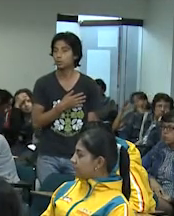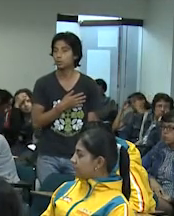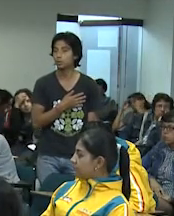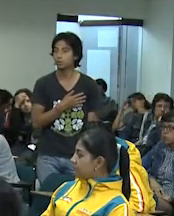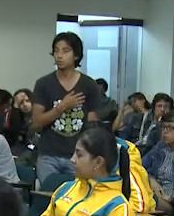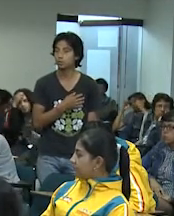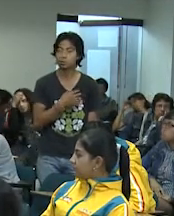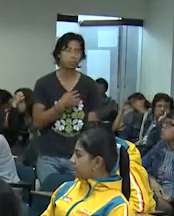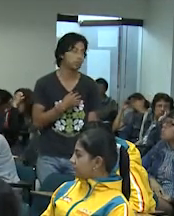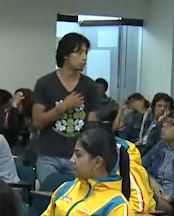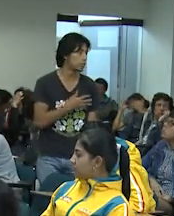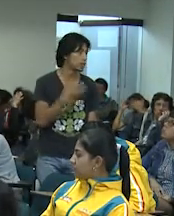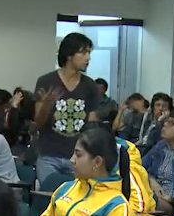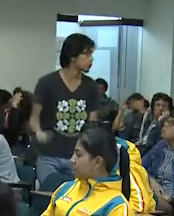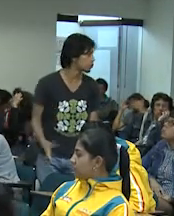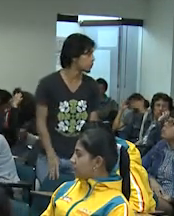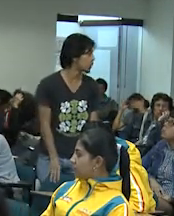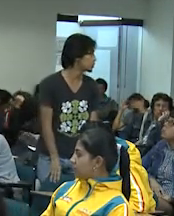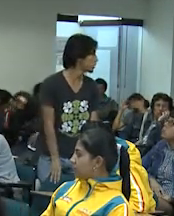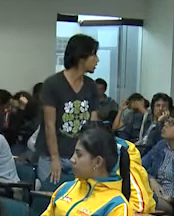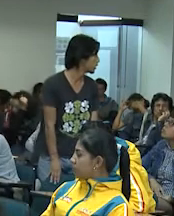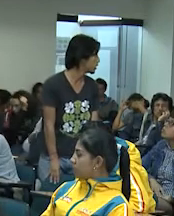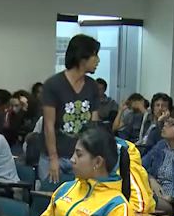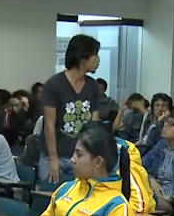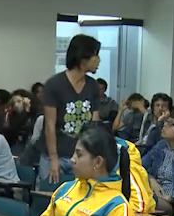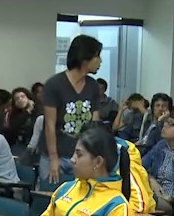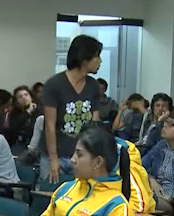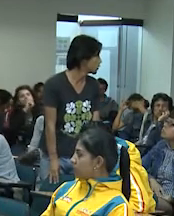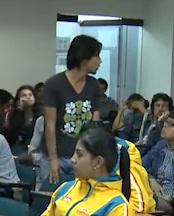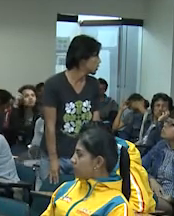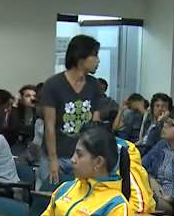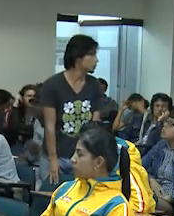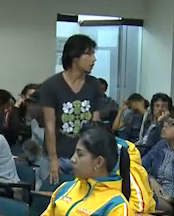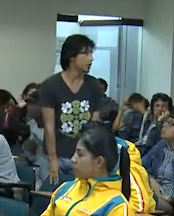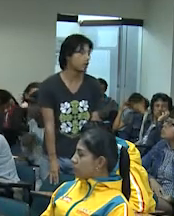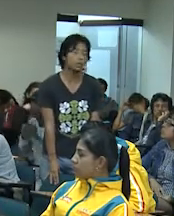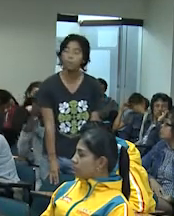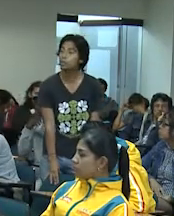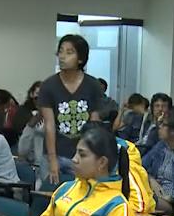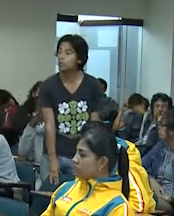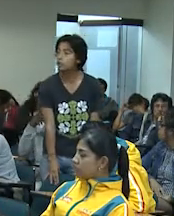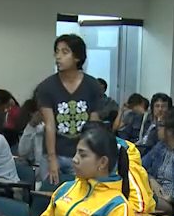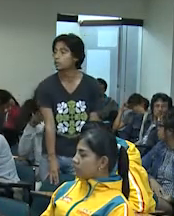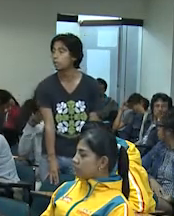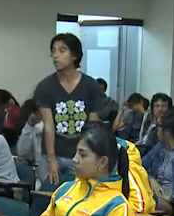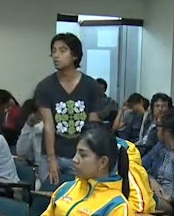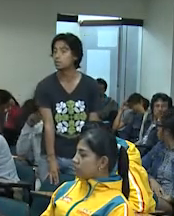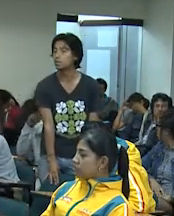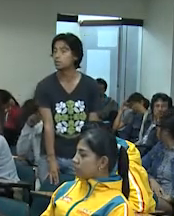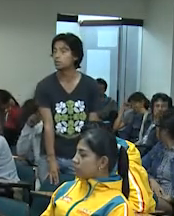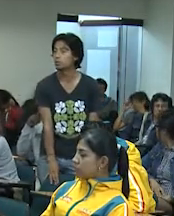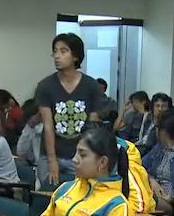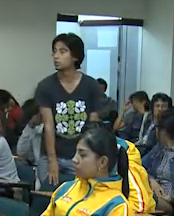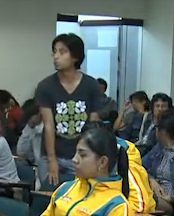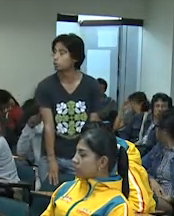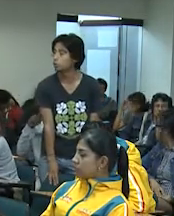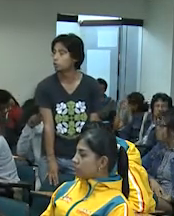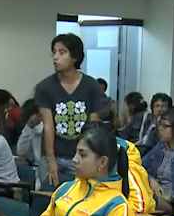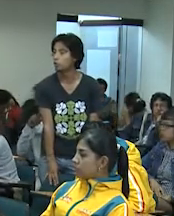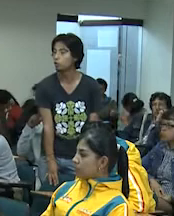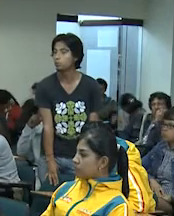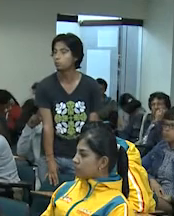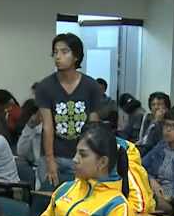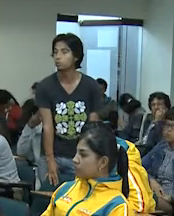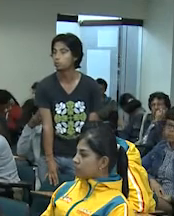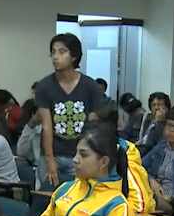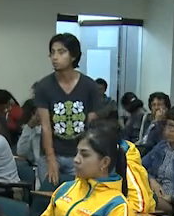pues, pues no sé, también estos espacios deportivos, de mirar qué aportes se le pueden realizar, más que todo. Yo creo que es un poco a lo